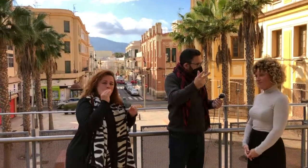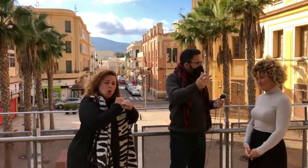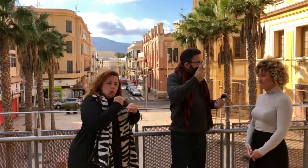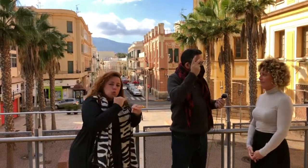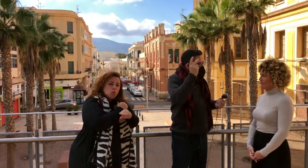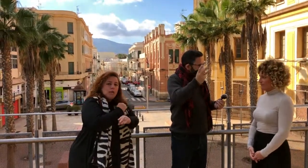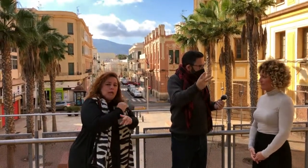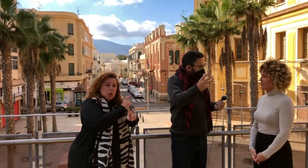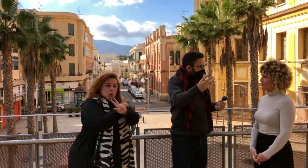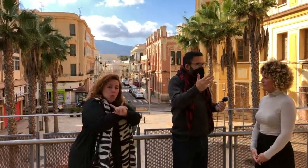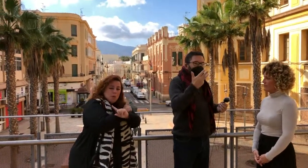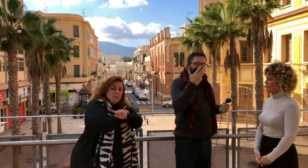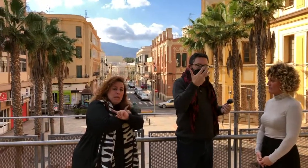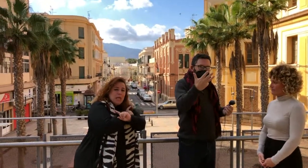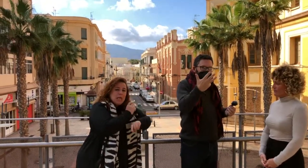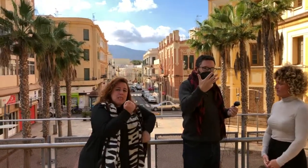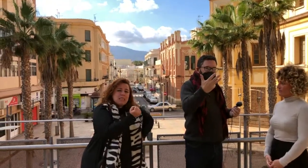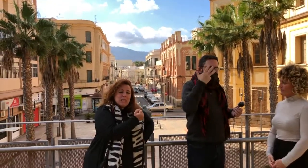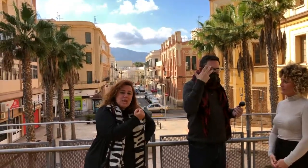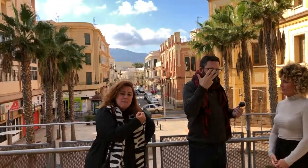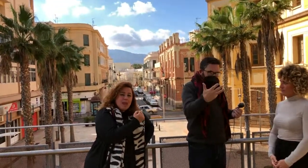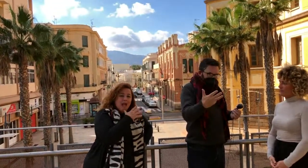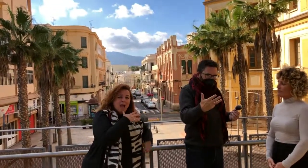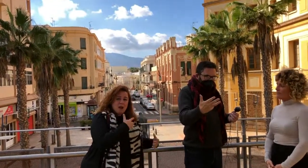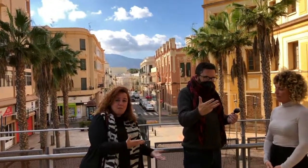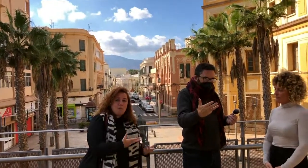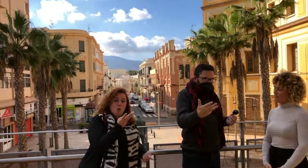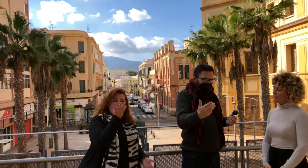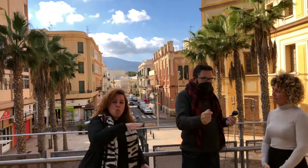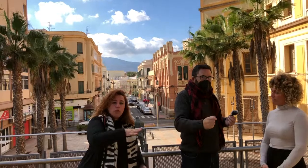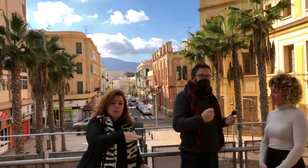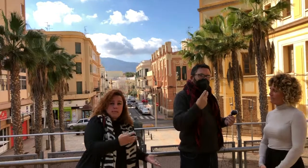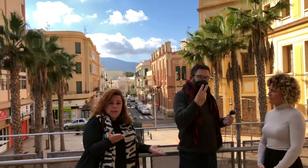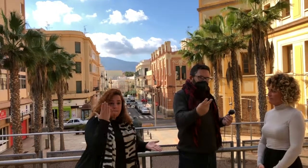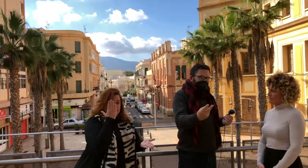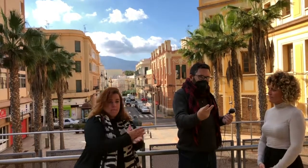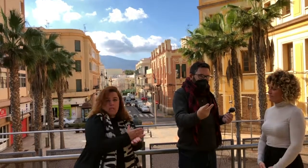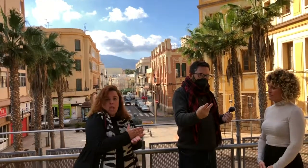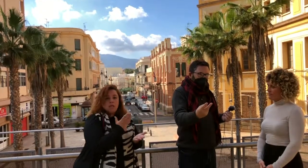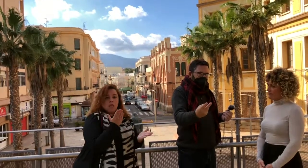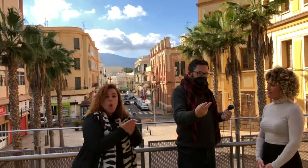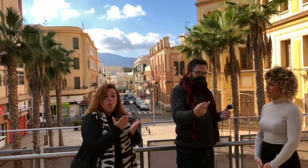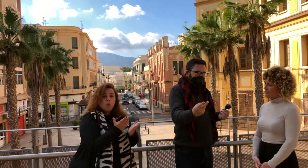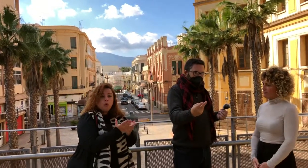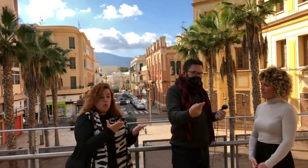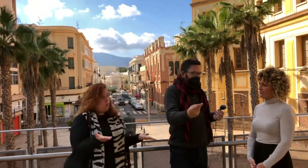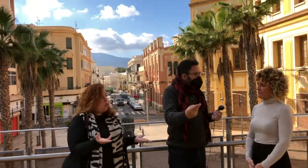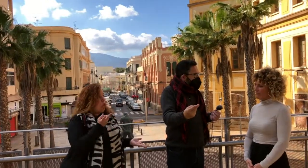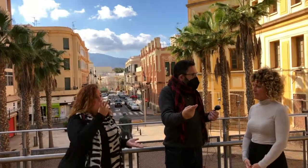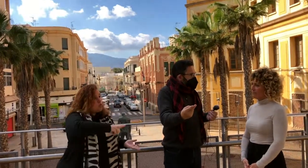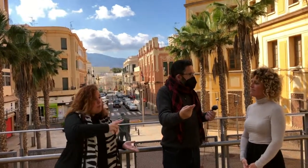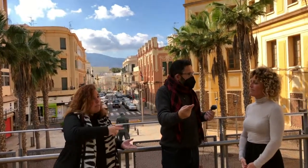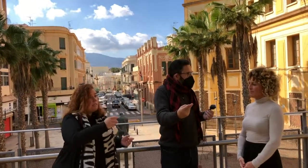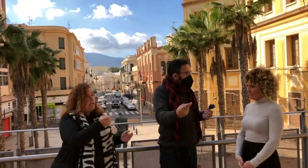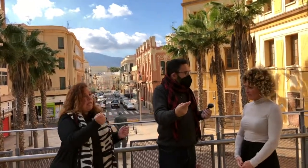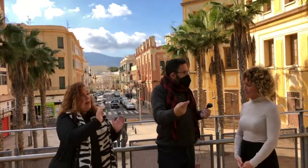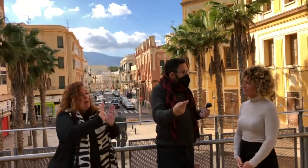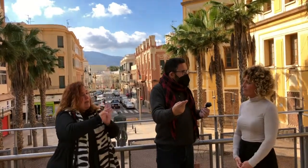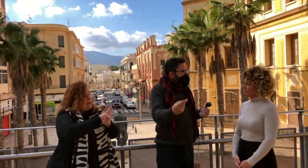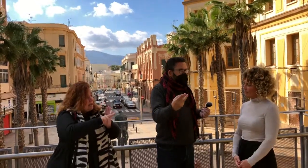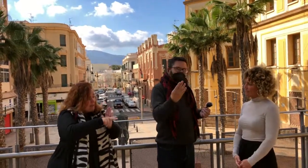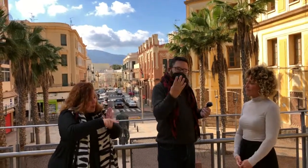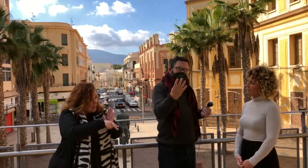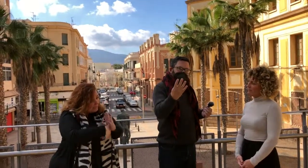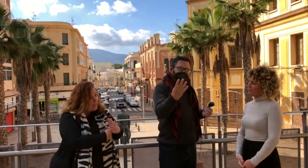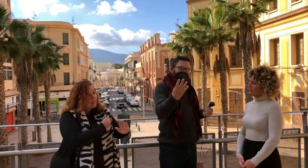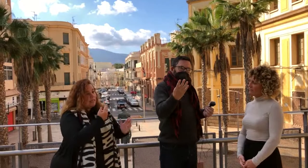noviembre, diciembre. 4 meses, casi medio curso. 2 meses tarde las intérpretes de signos